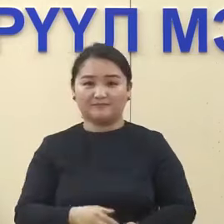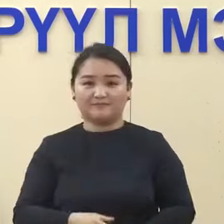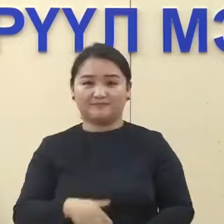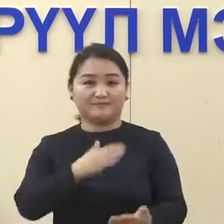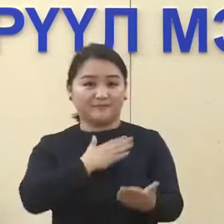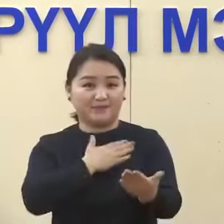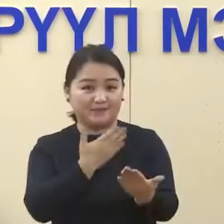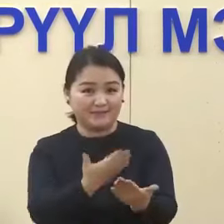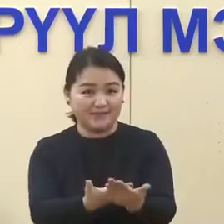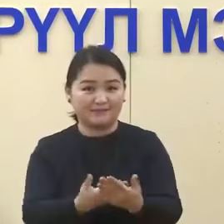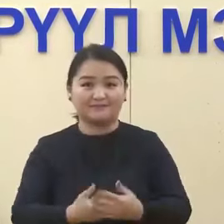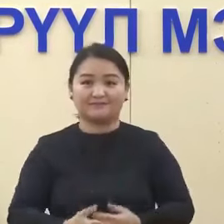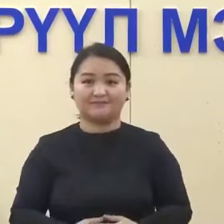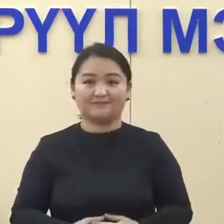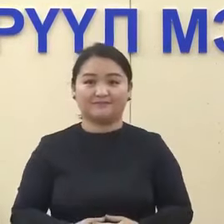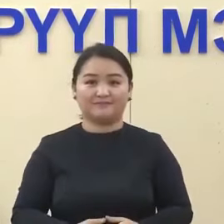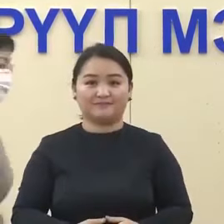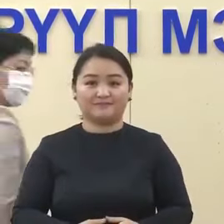баярлалаа.